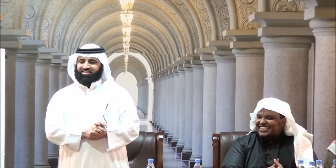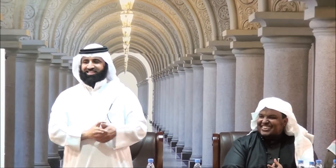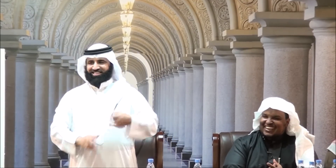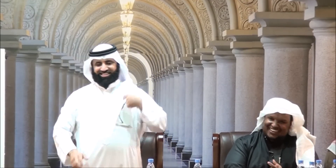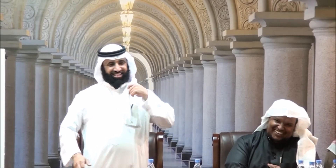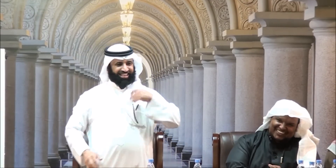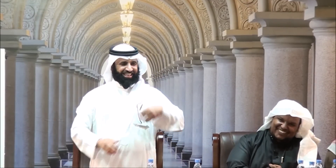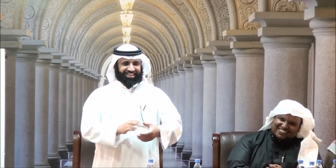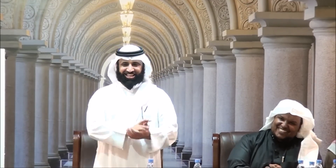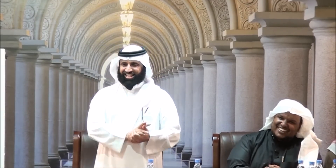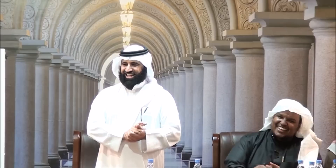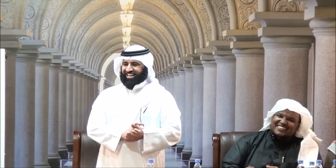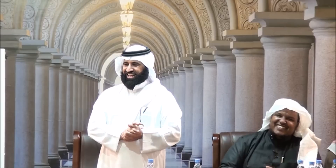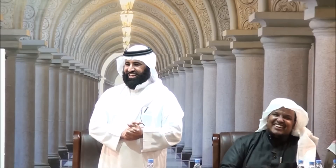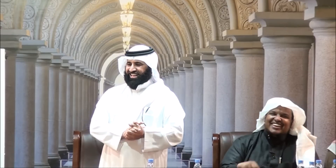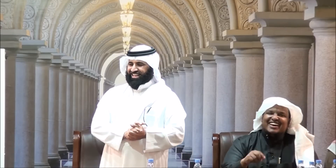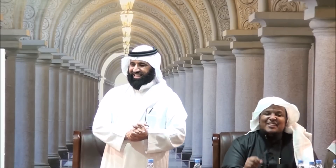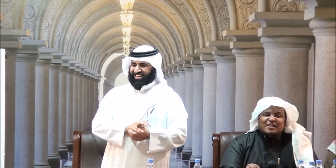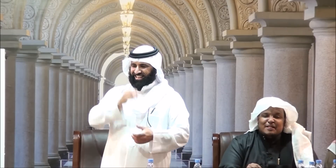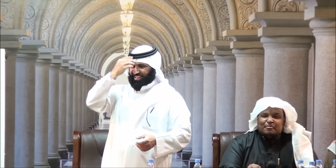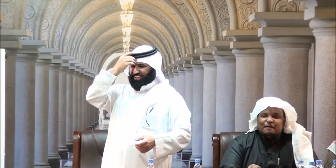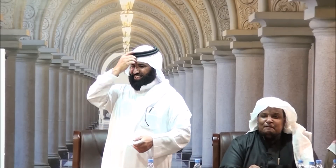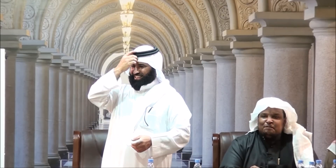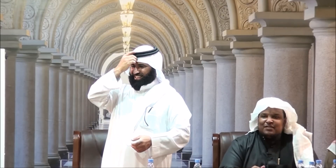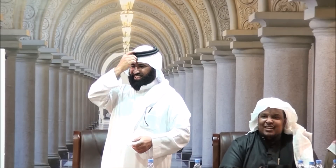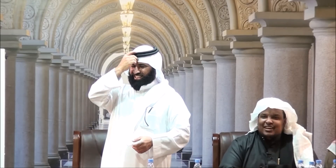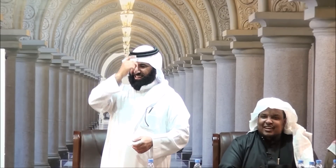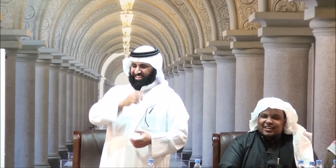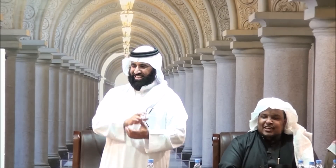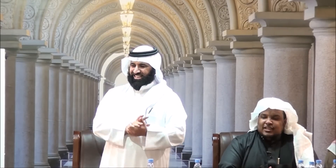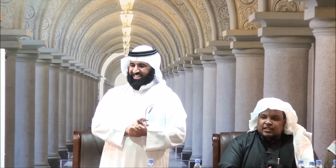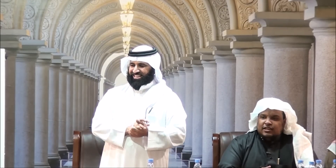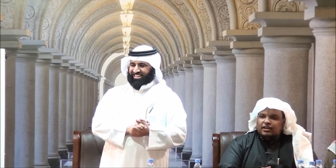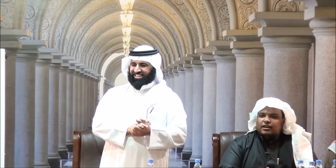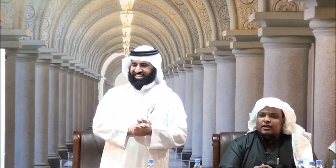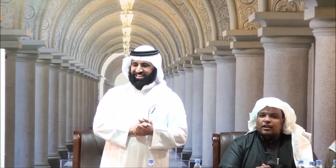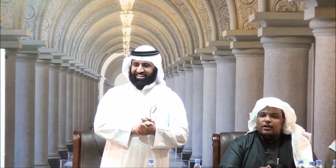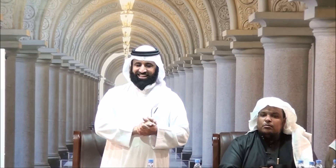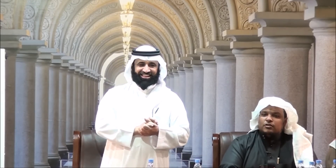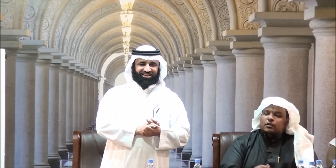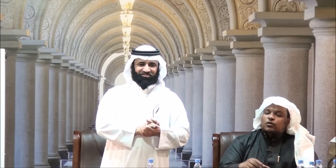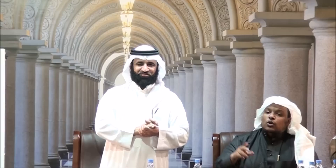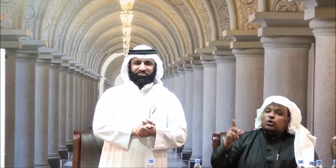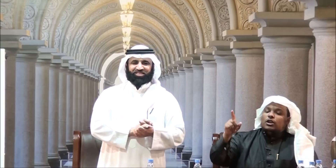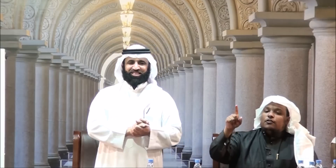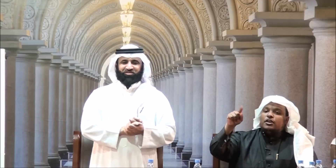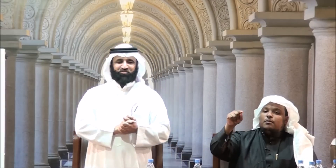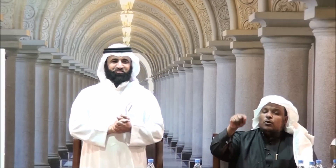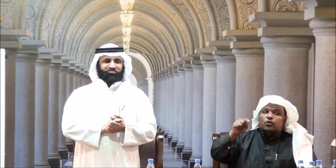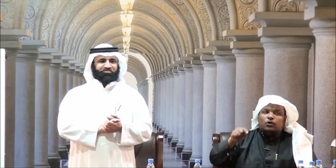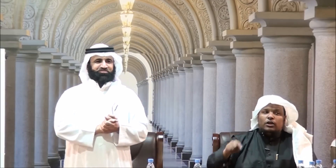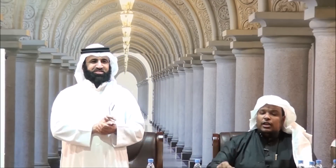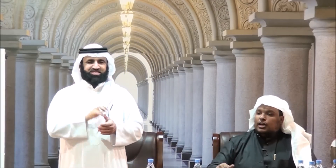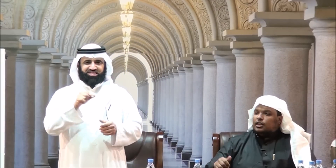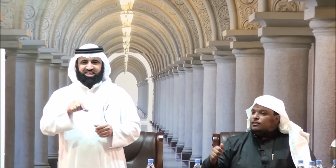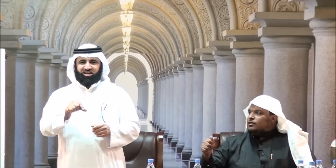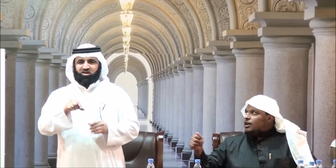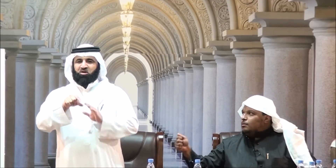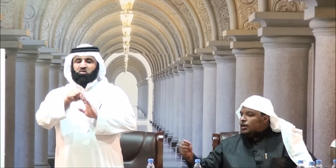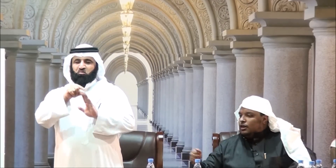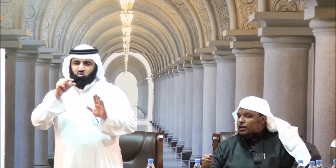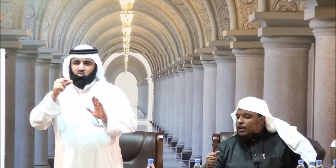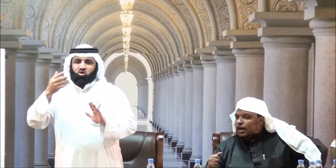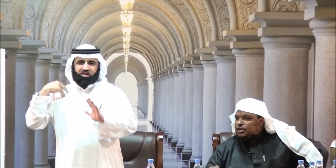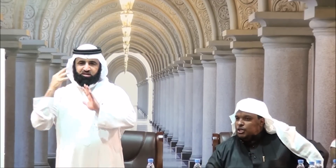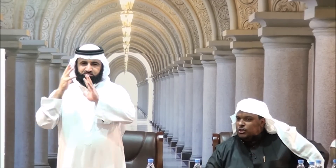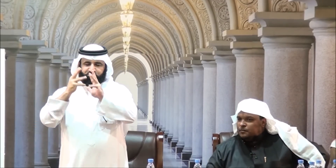ما شاء الله الحمد لله. الله اللهم صل. وفي موضوع انا كنت